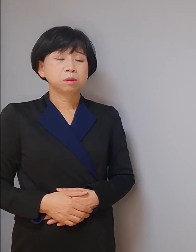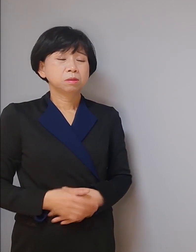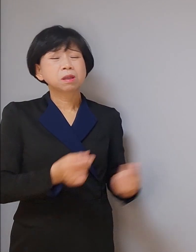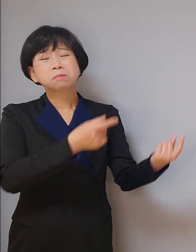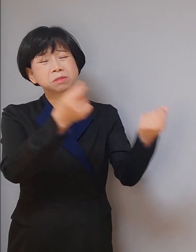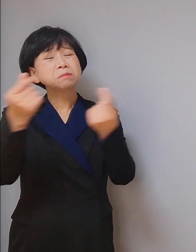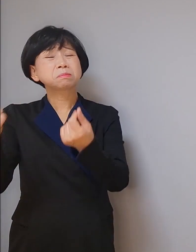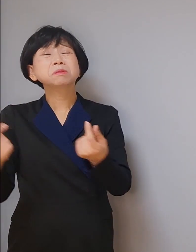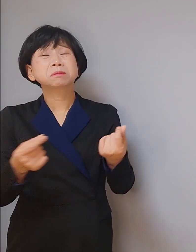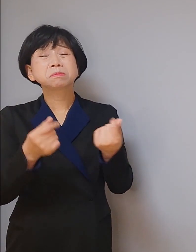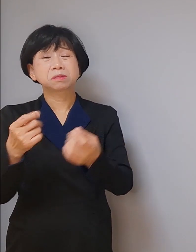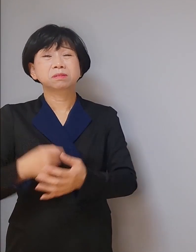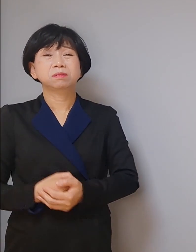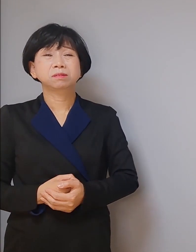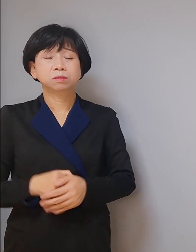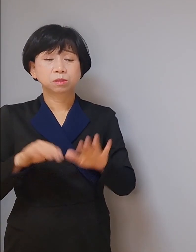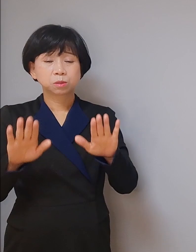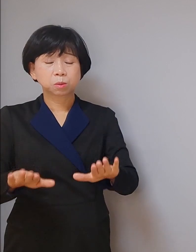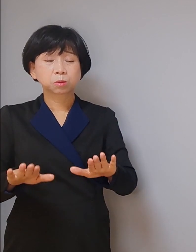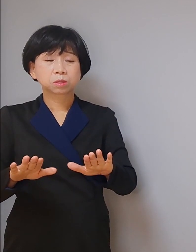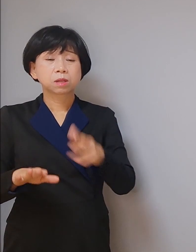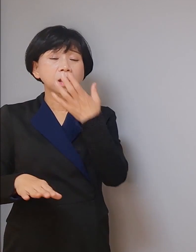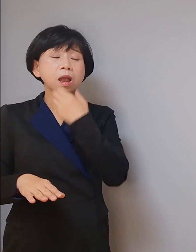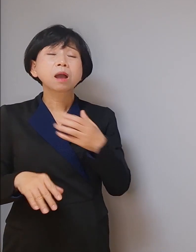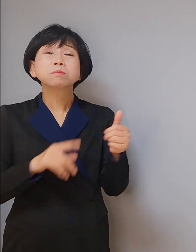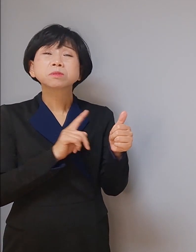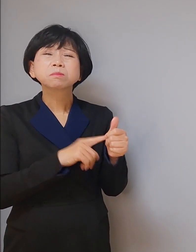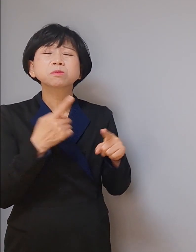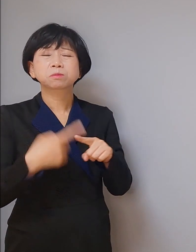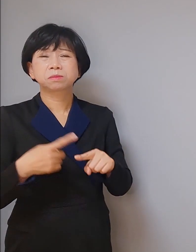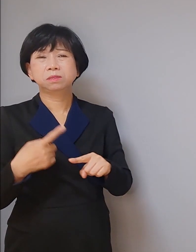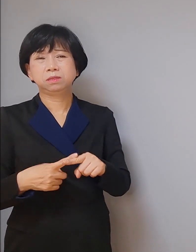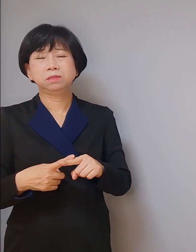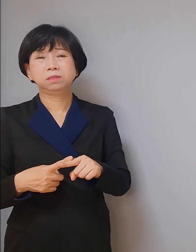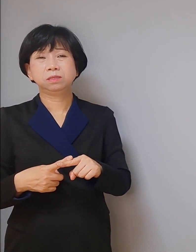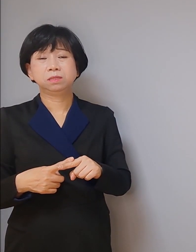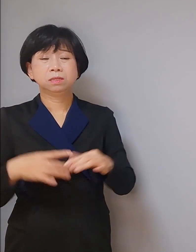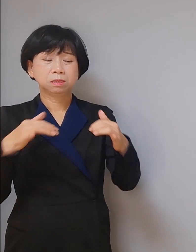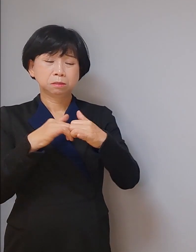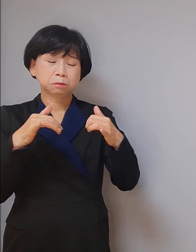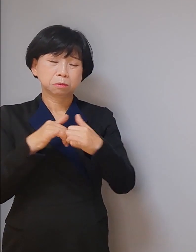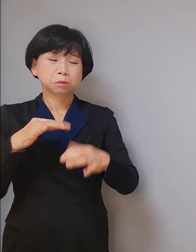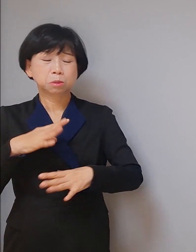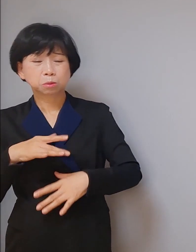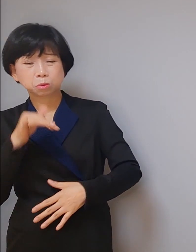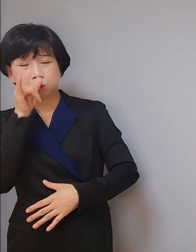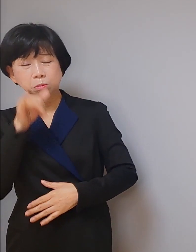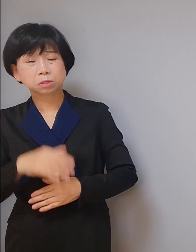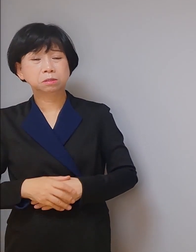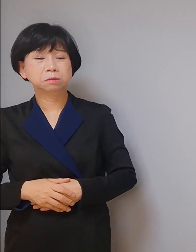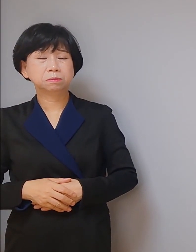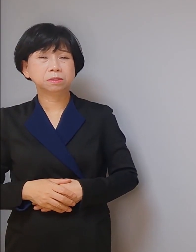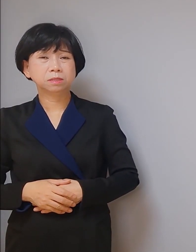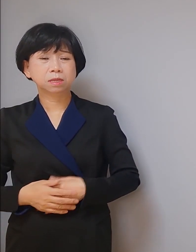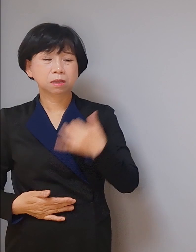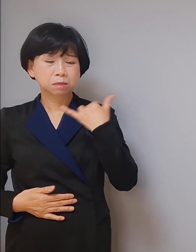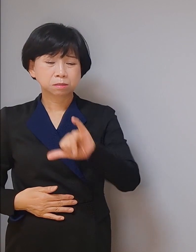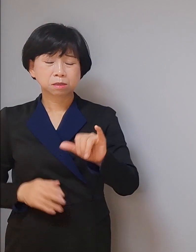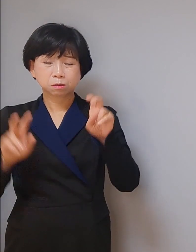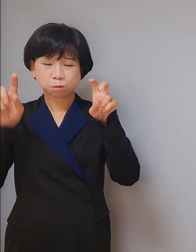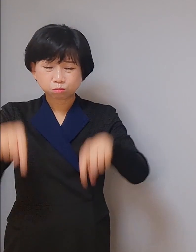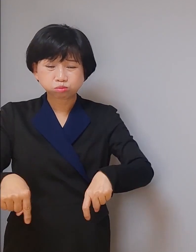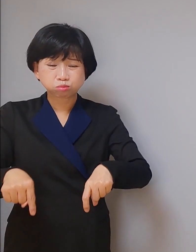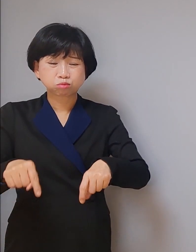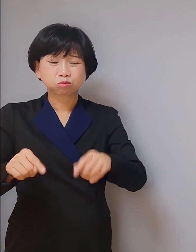찾아오는 거죠. 물론 오늘의 말씀에 아브라함도 예외는 아니었습니다. 전쟁의 두려움이 있습니다. 또한 자식이 없어 인생이